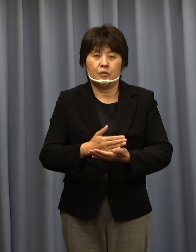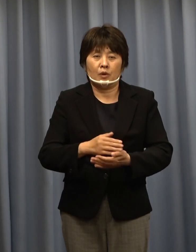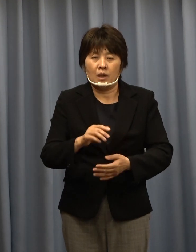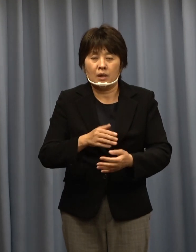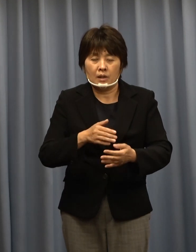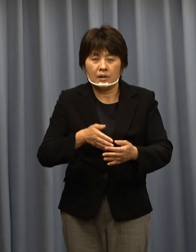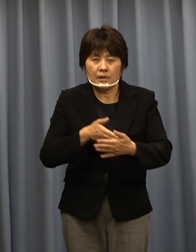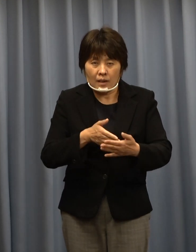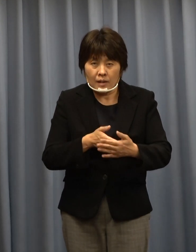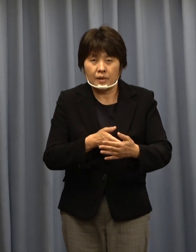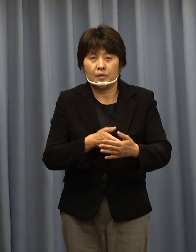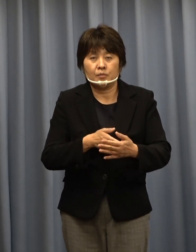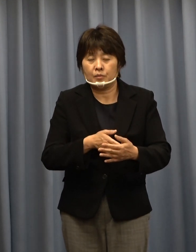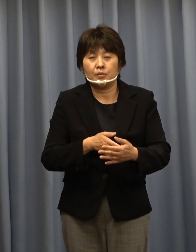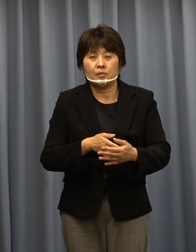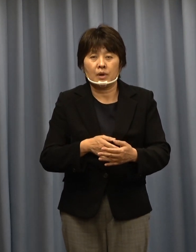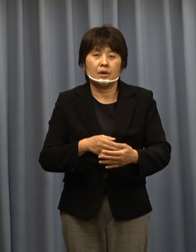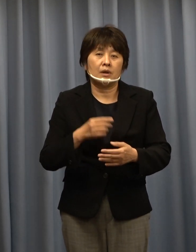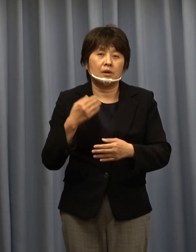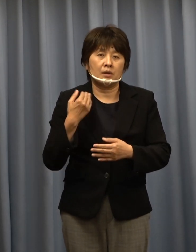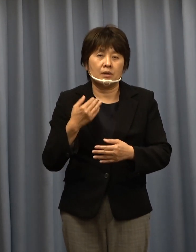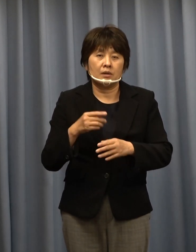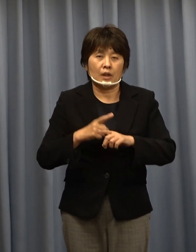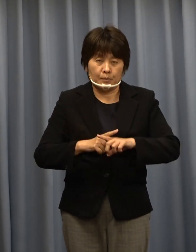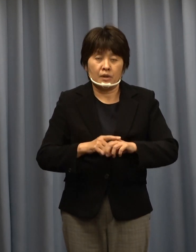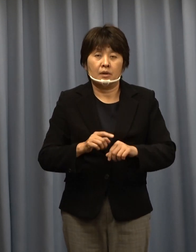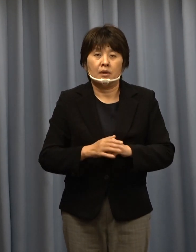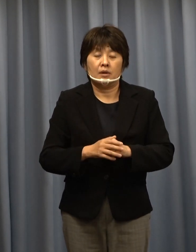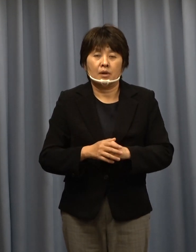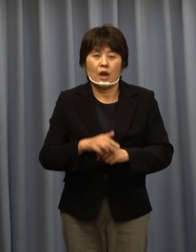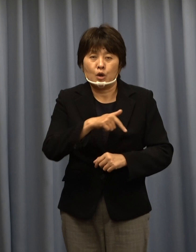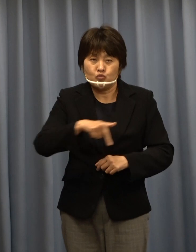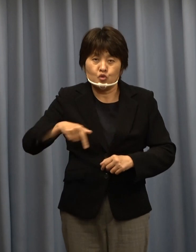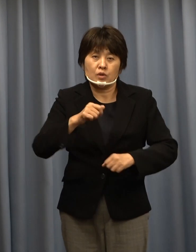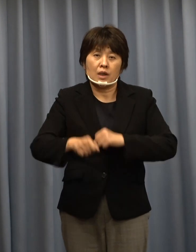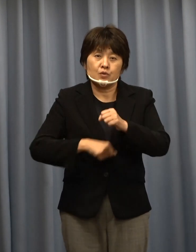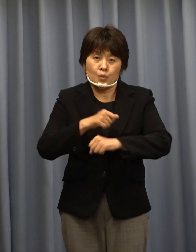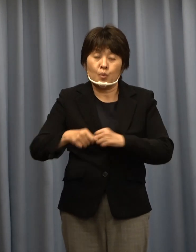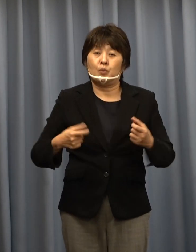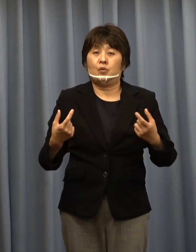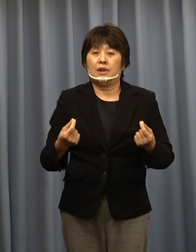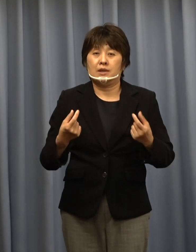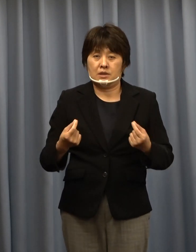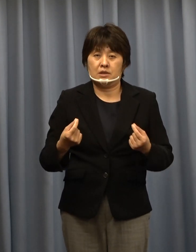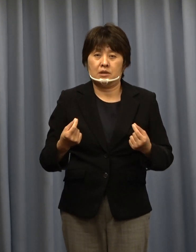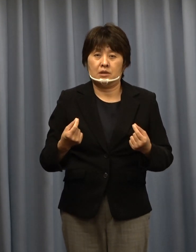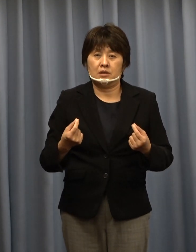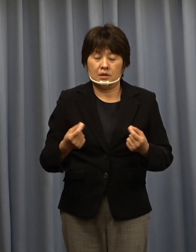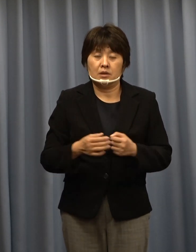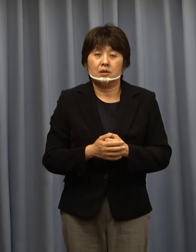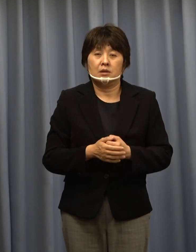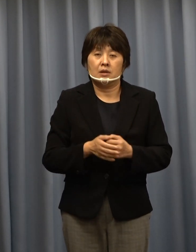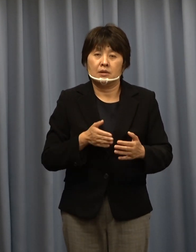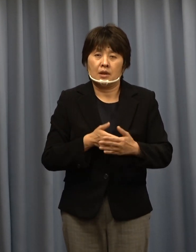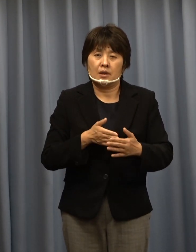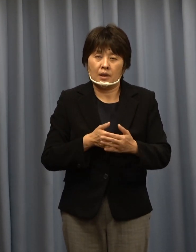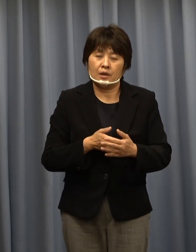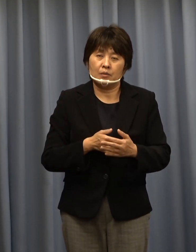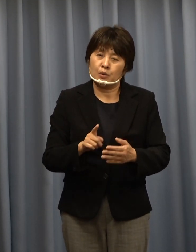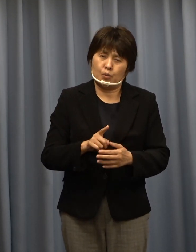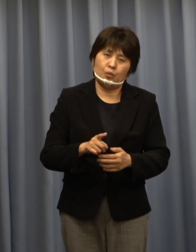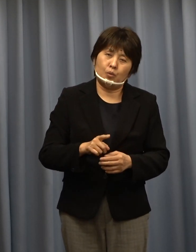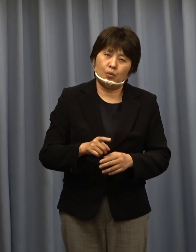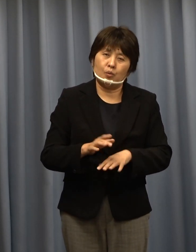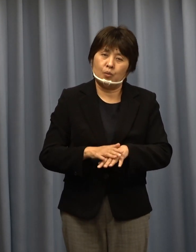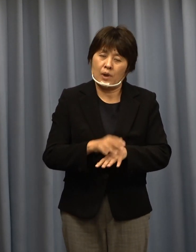育等を制限するものであってはならない、また部活についてもそうなんだけれども、というものに話が出されました。しかしながらこの